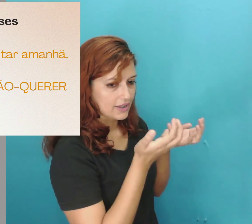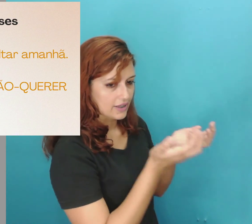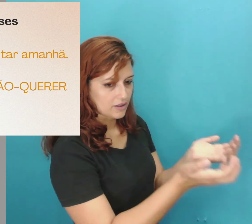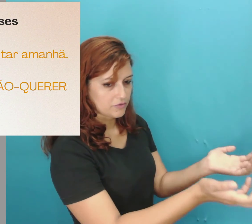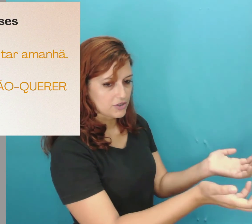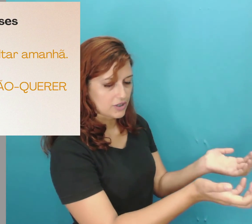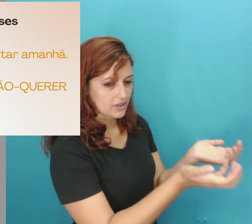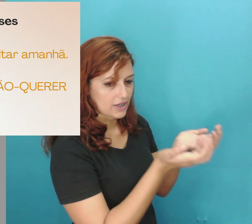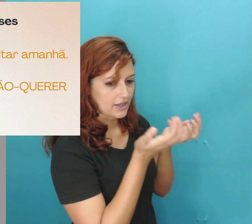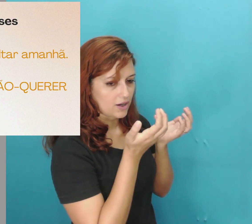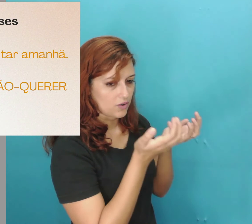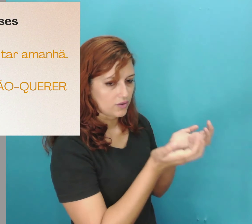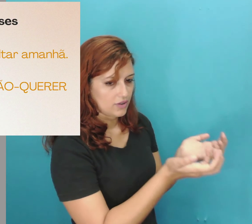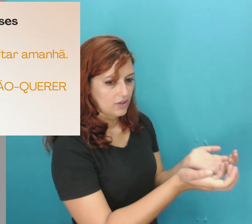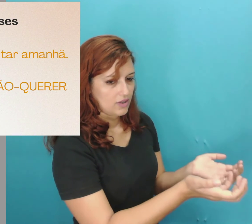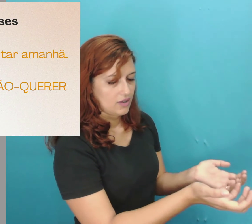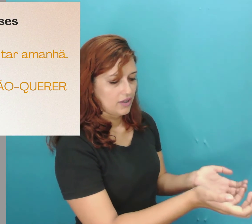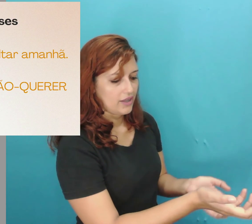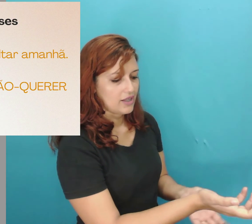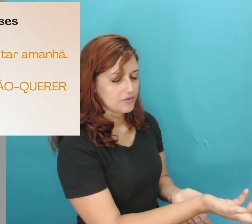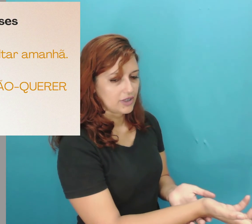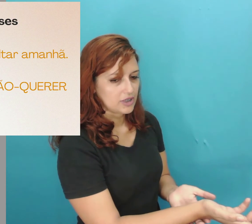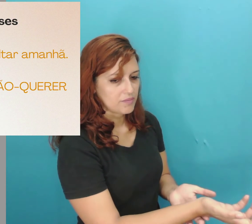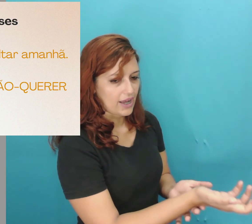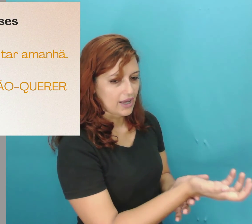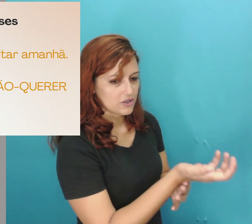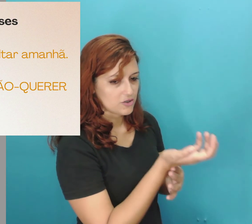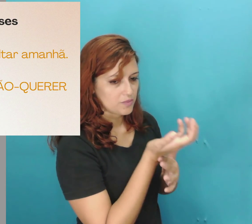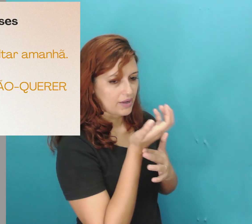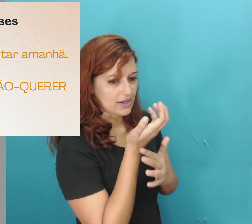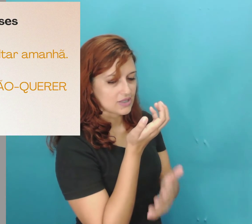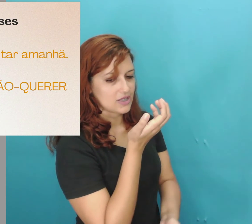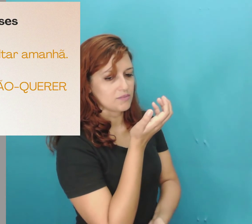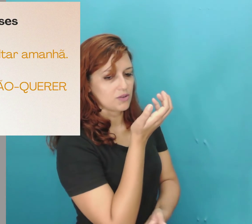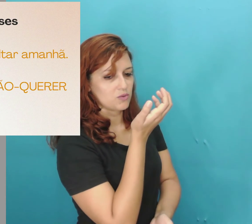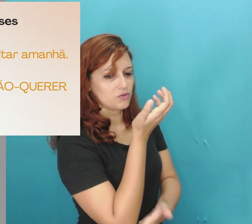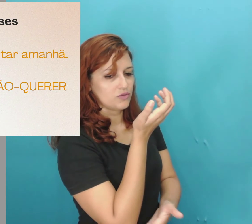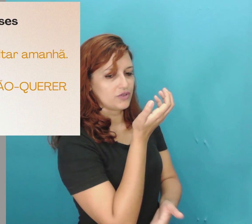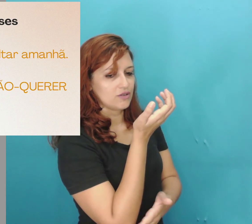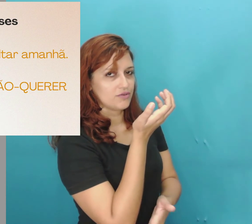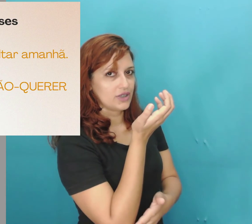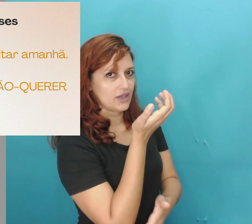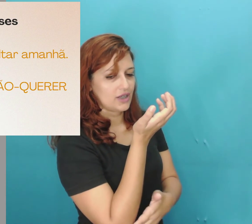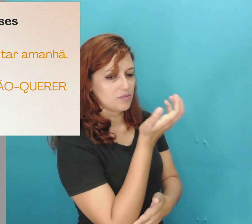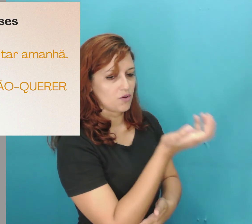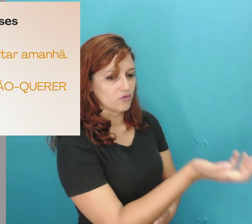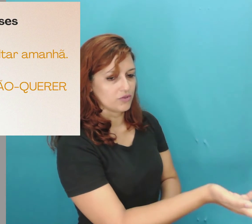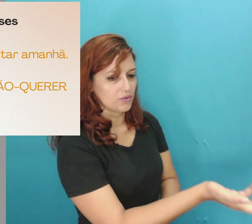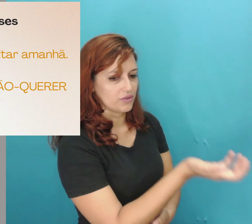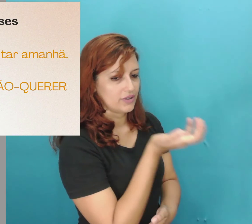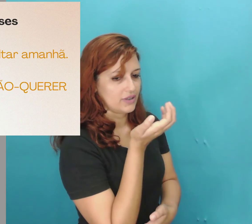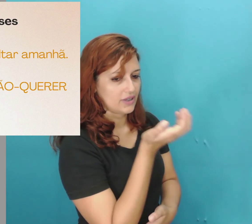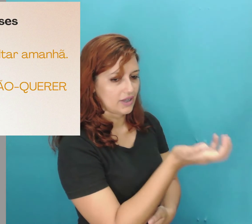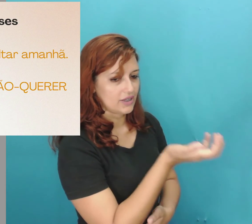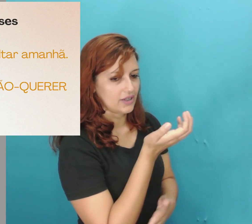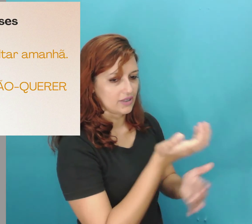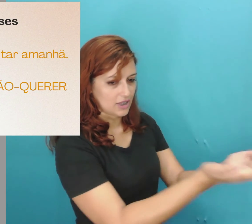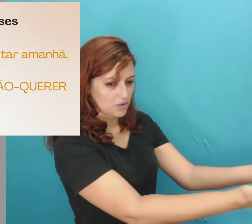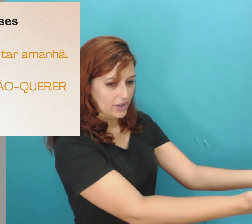Querer. Veja que ele ó. Ele vem de baixo para cima. O cotovelo fica imóvel. Ó. Querer. Não é